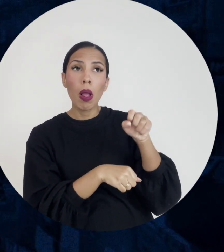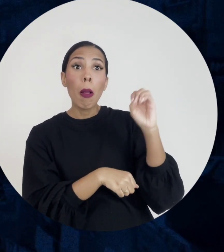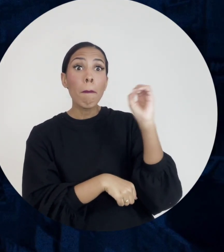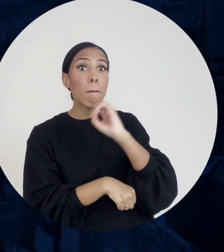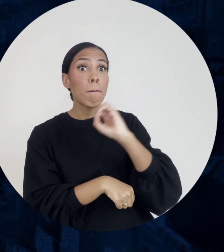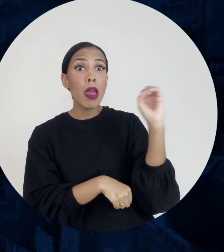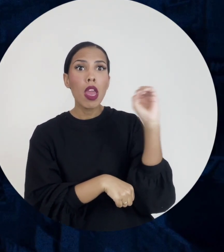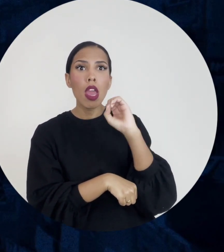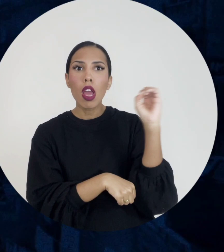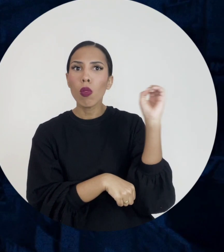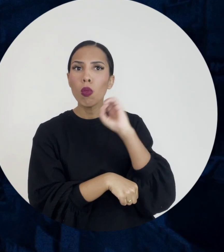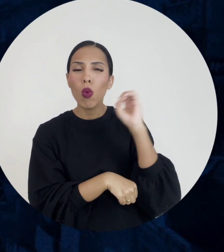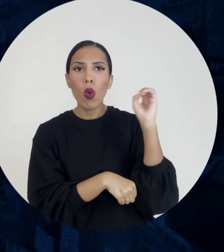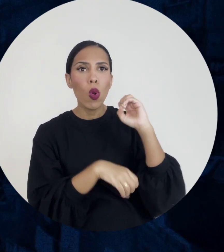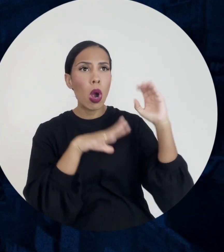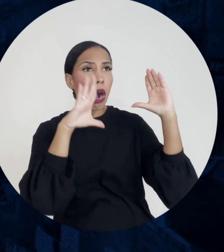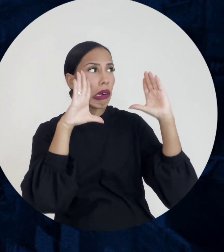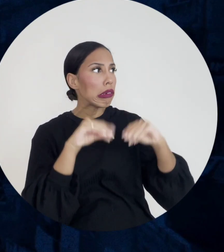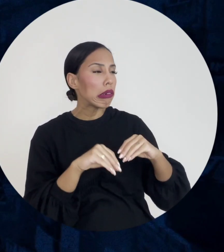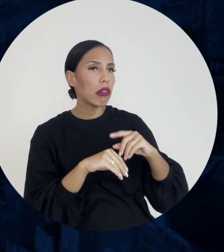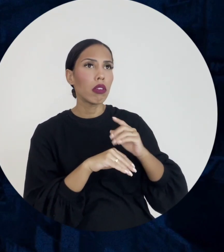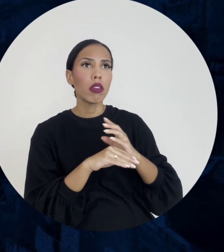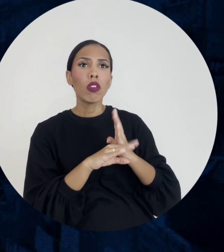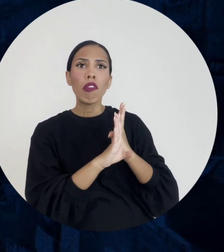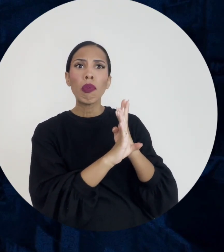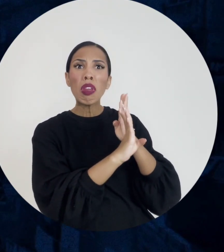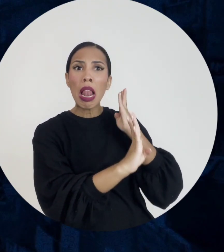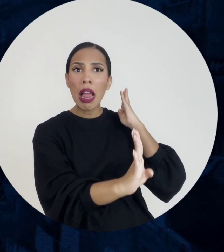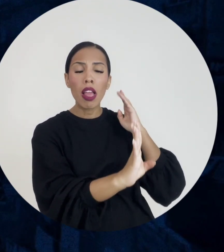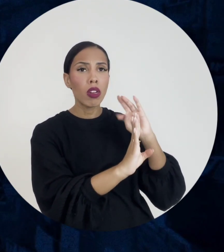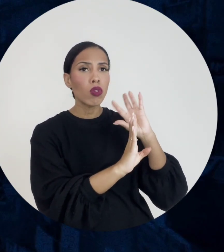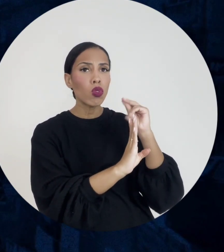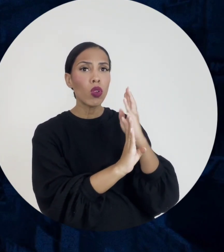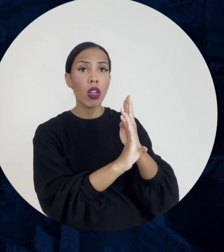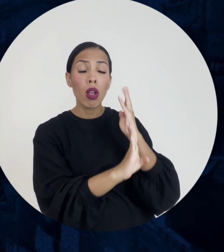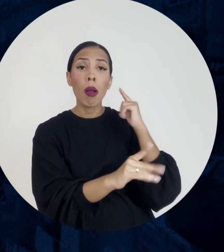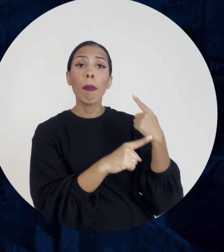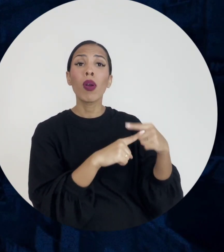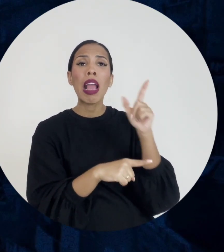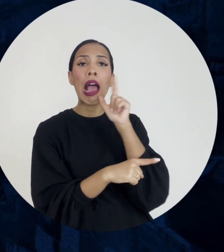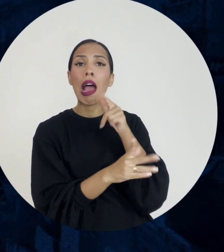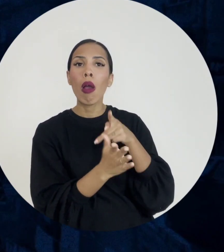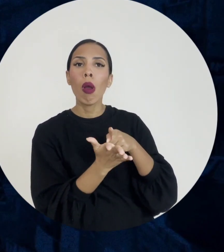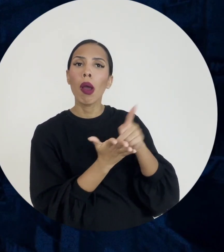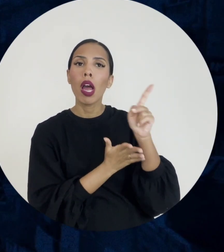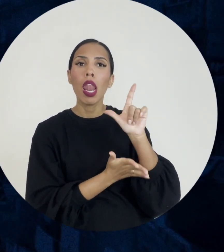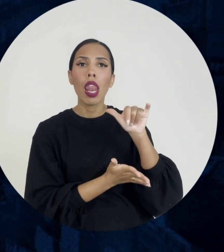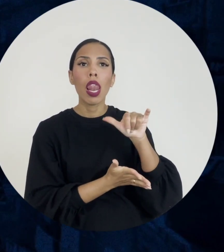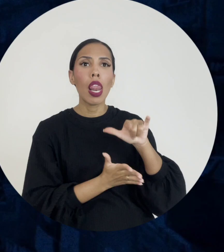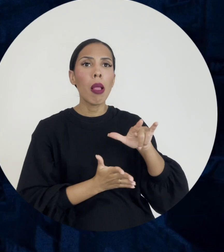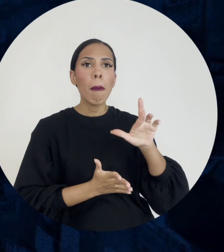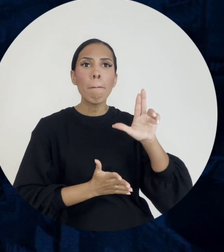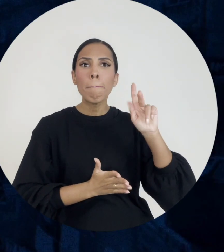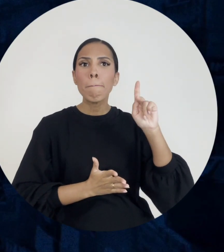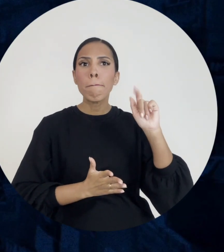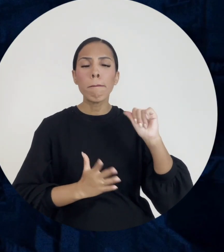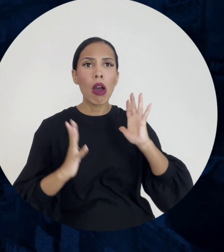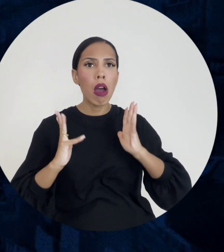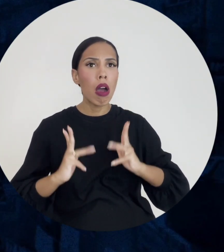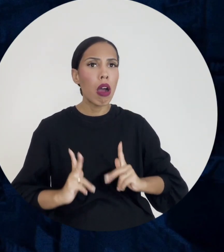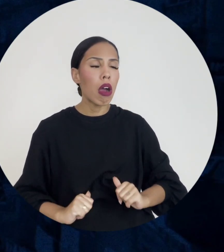aquela fileira de lata, todo mundo, era água pura, né, da nascente, para beber, a gente carregando